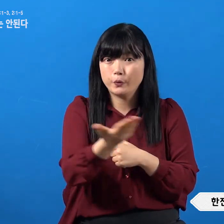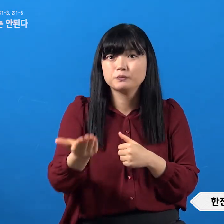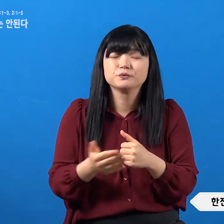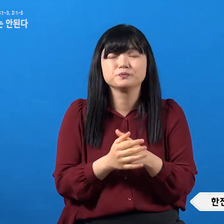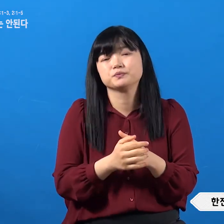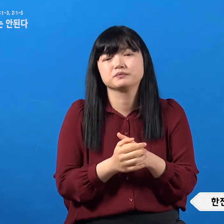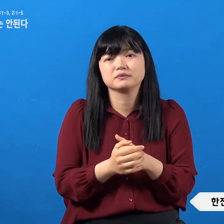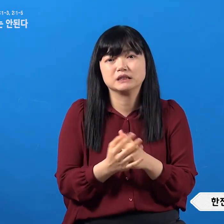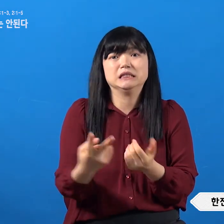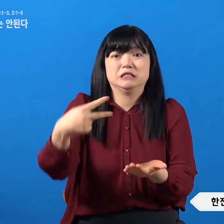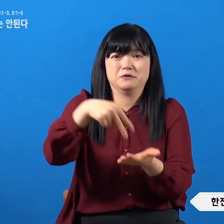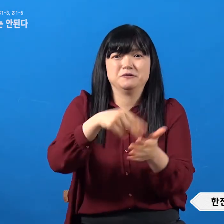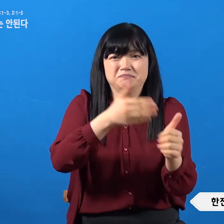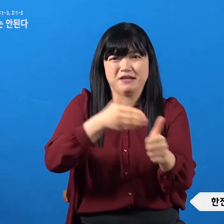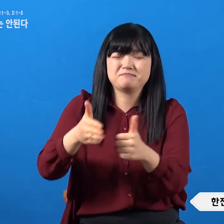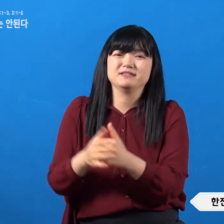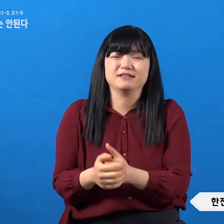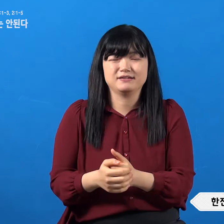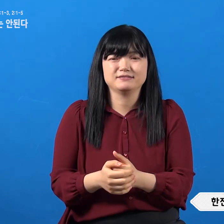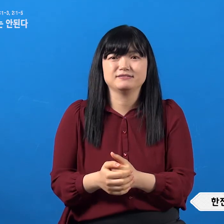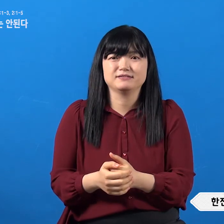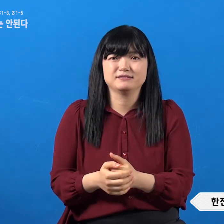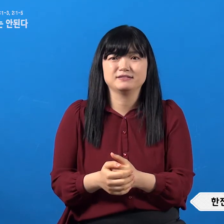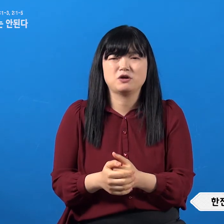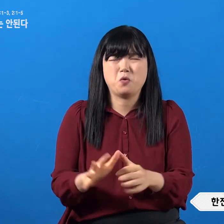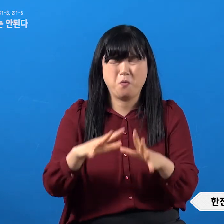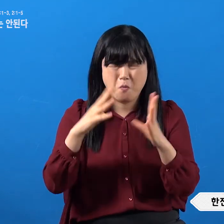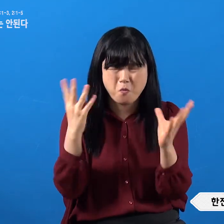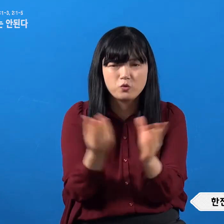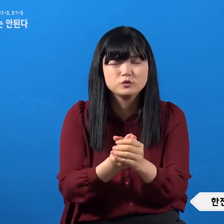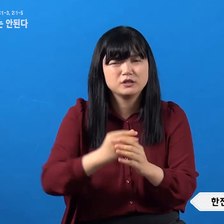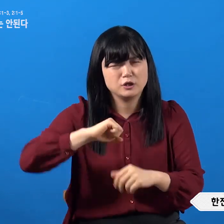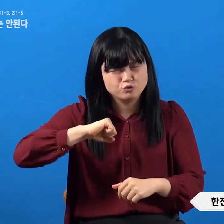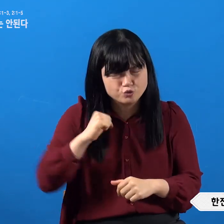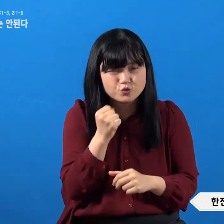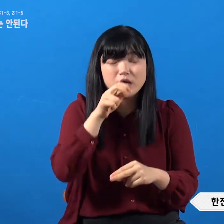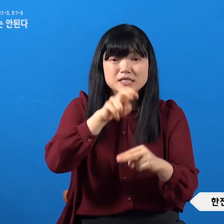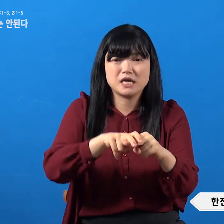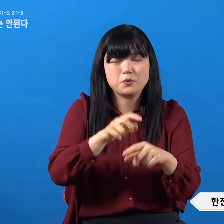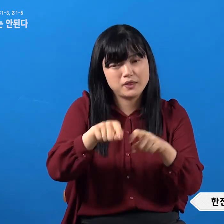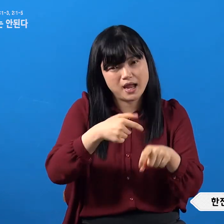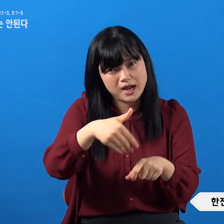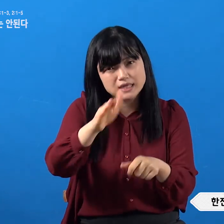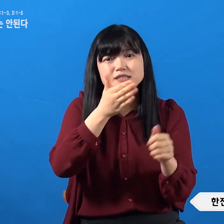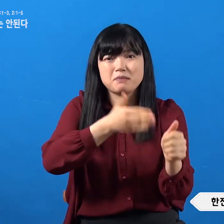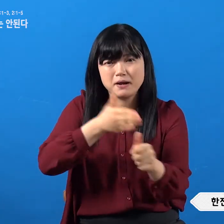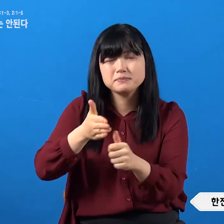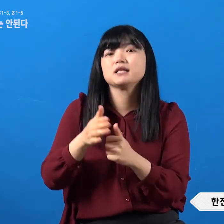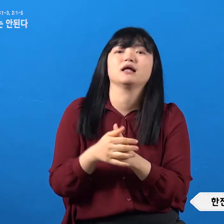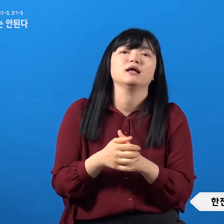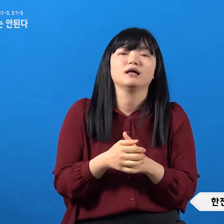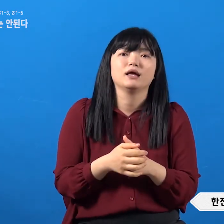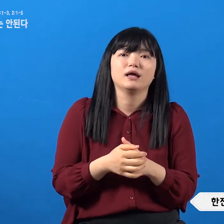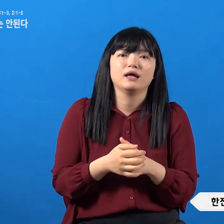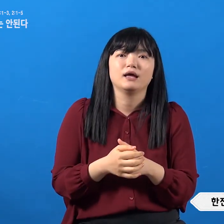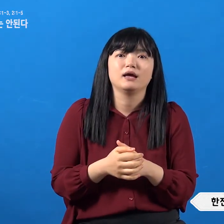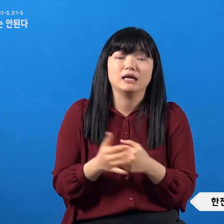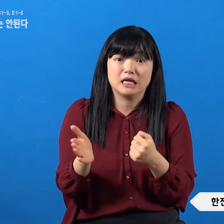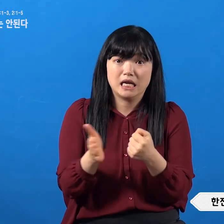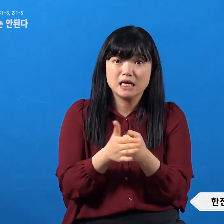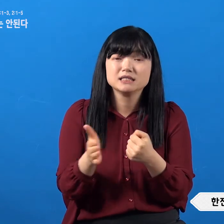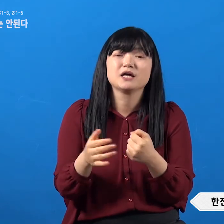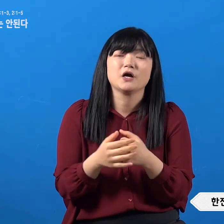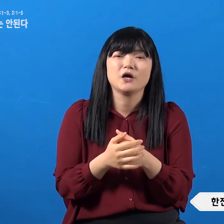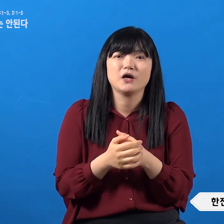여러분 일어서시기를 바랍니다. 온전한 순종의 자리로 나아갈 수 있기를 바랍니다.